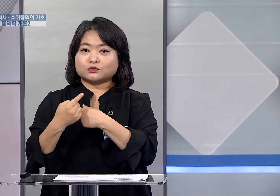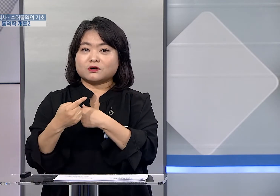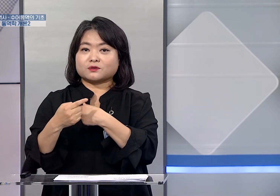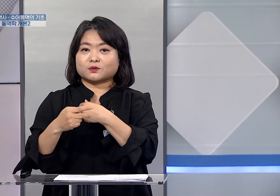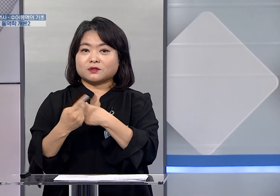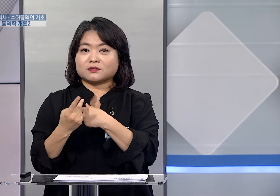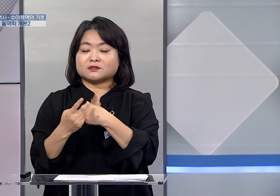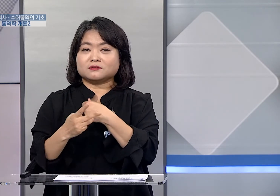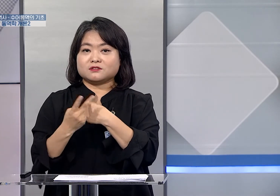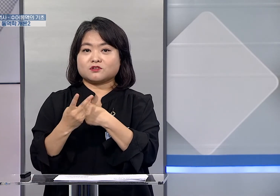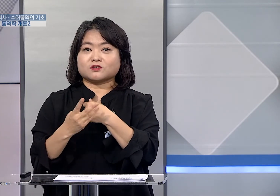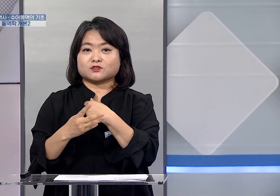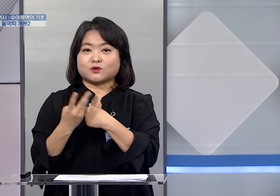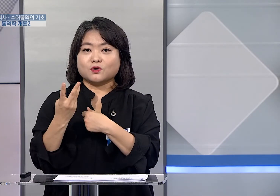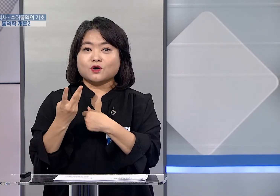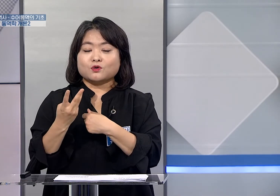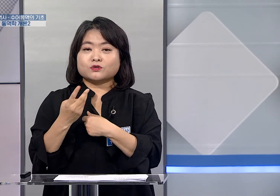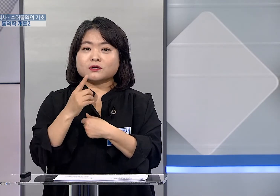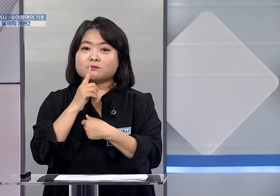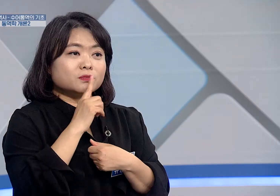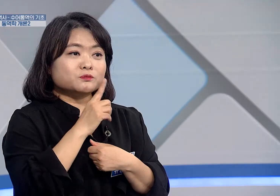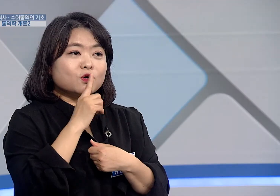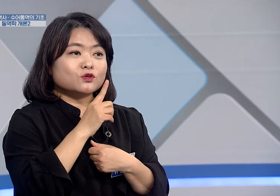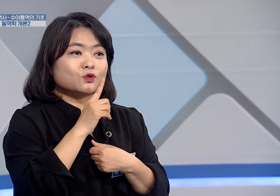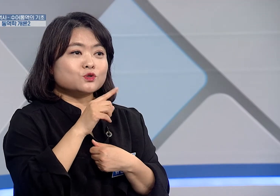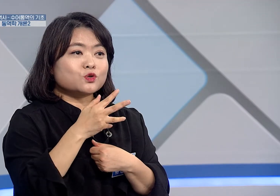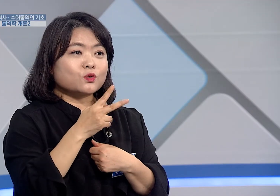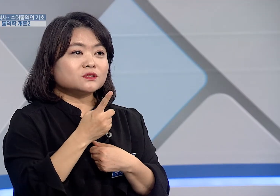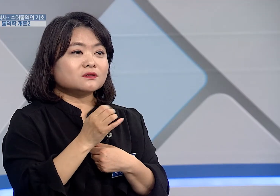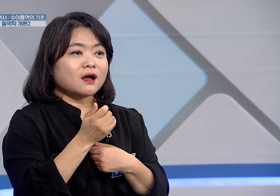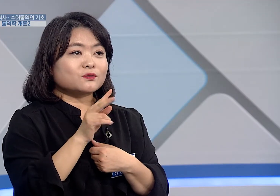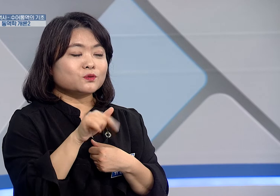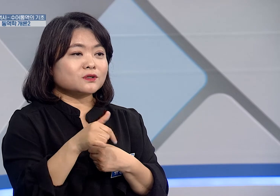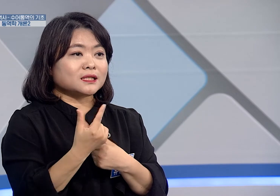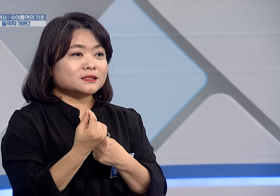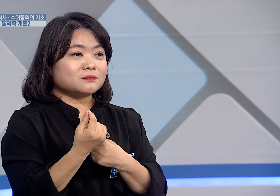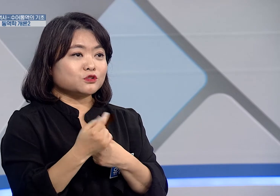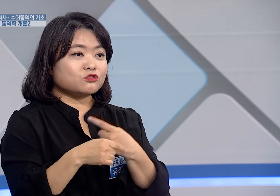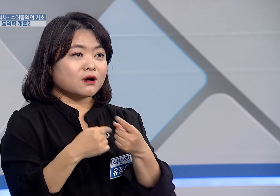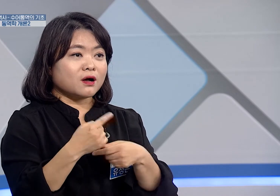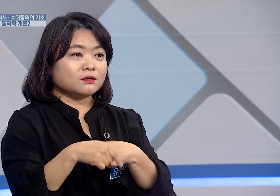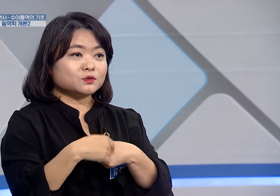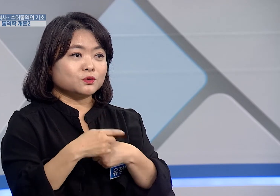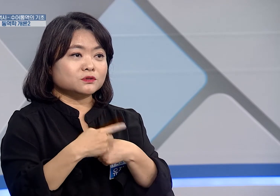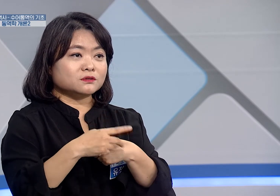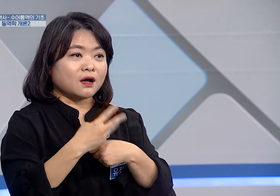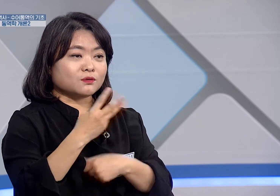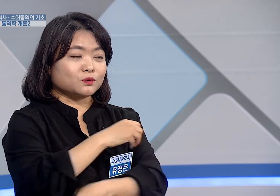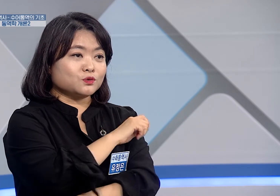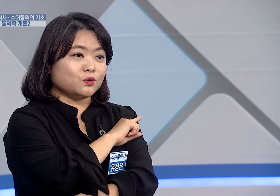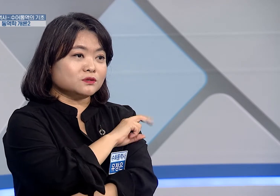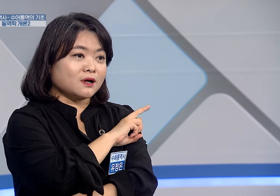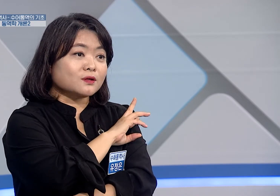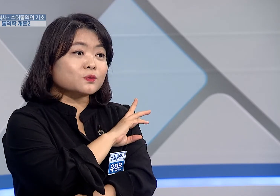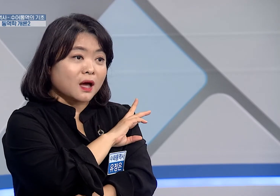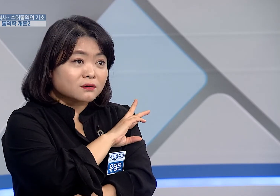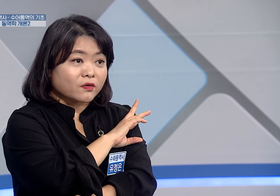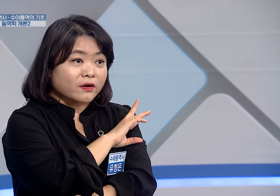초등학교 이렇게 쓰는 지역이 있어요. 우리 음성 언어로는 초등학교는 같지만 수화가 초등학교, 초등학교 다른 거예요.